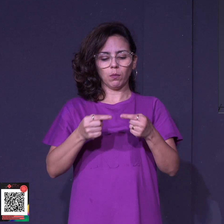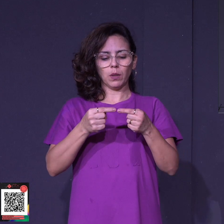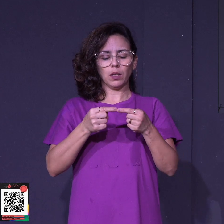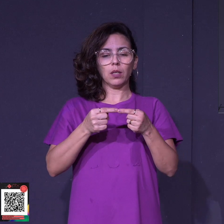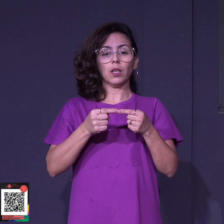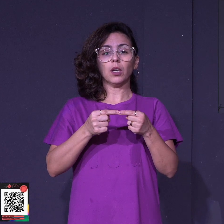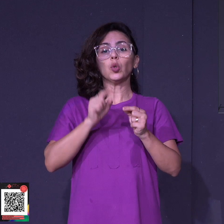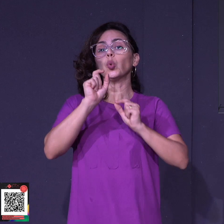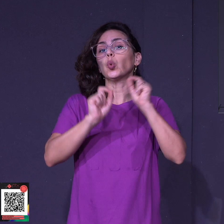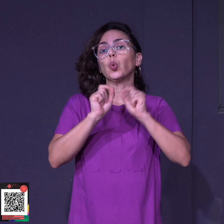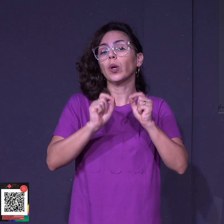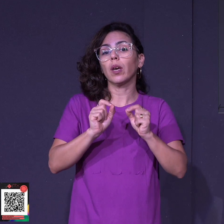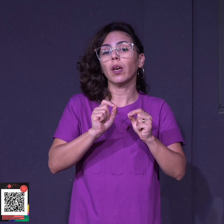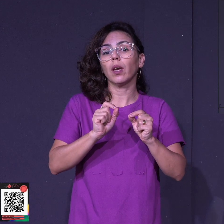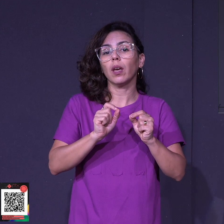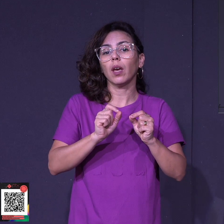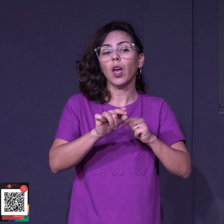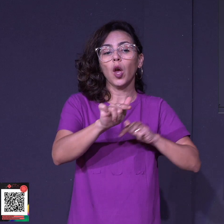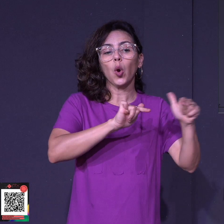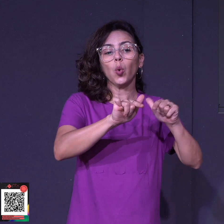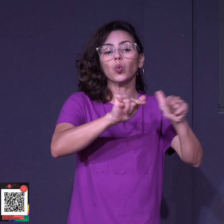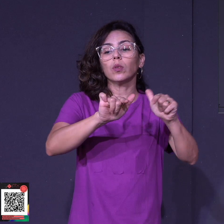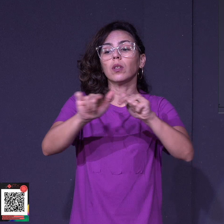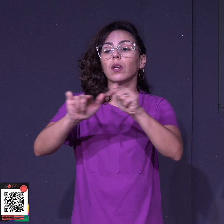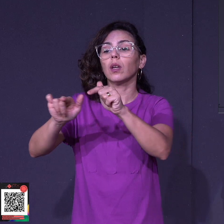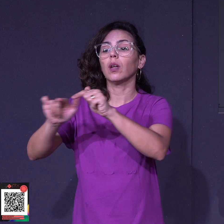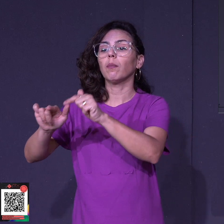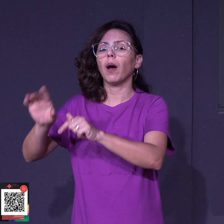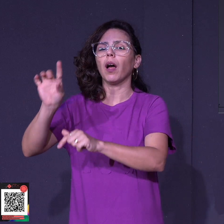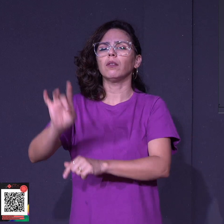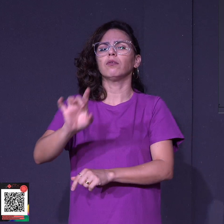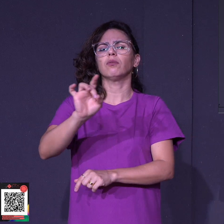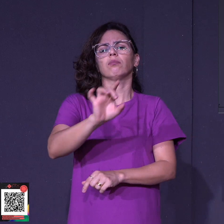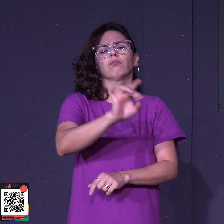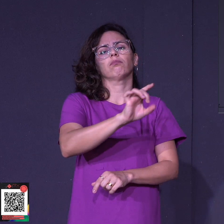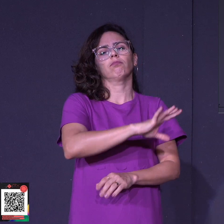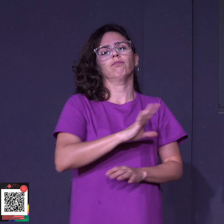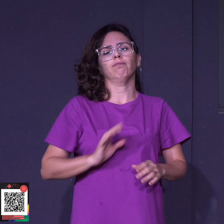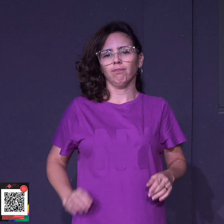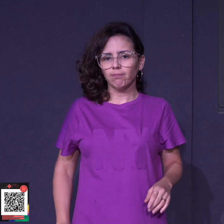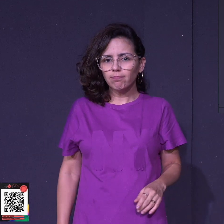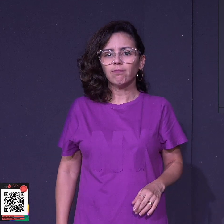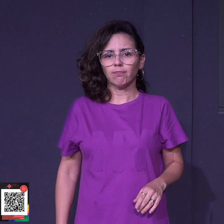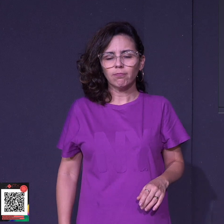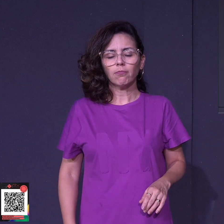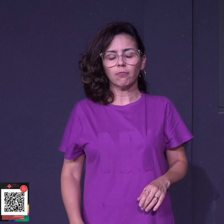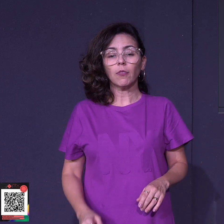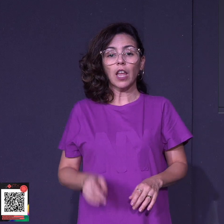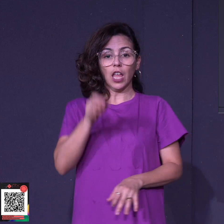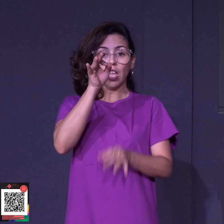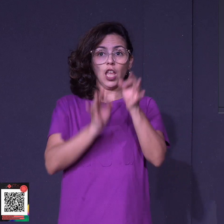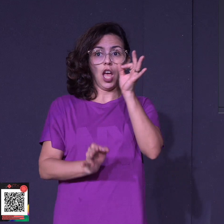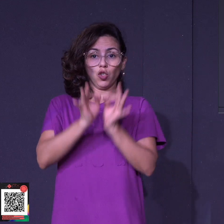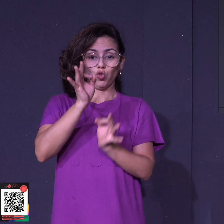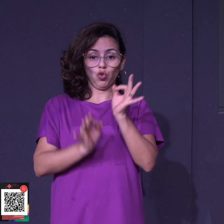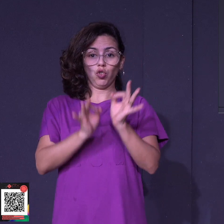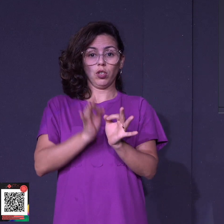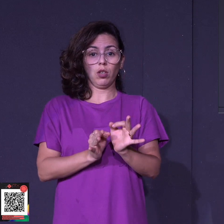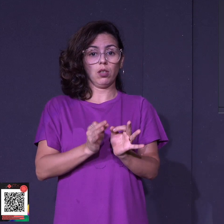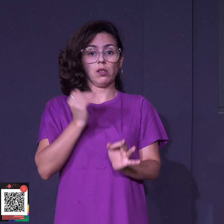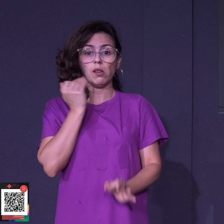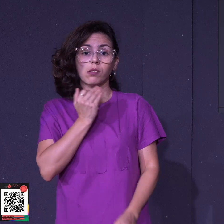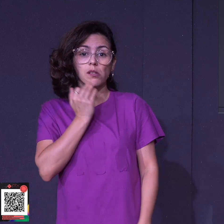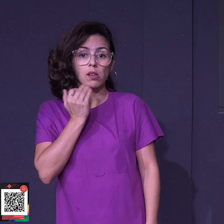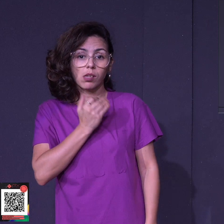juiz, significa dizer que Ele é aquele que, pela justiça, sem erros, descobre